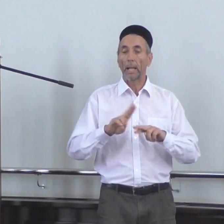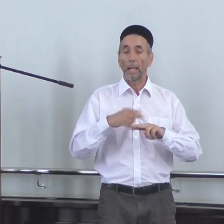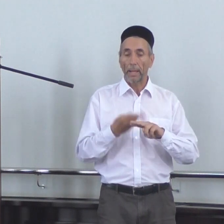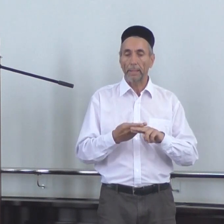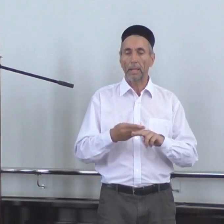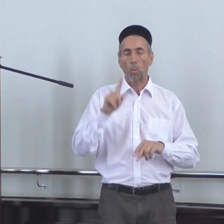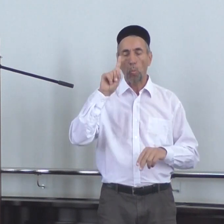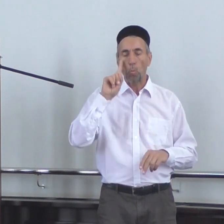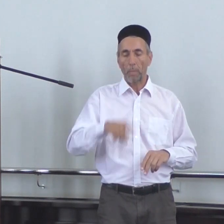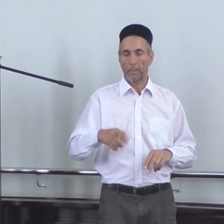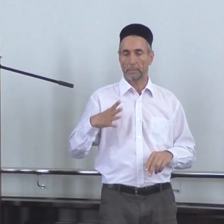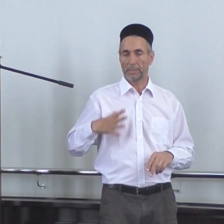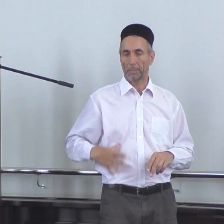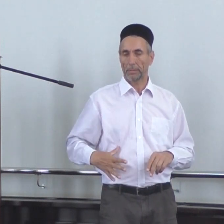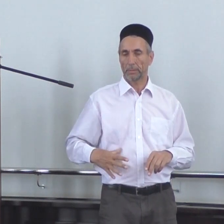сабыр итә белә.